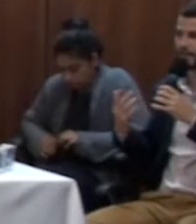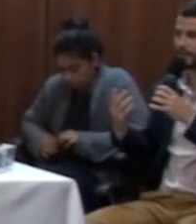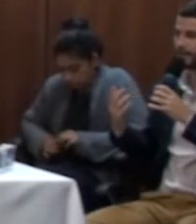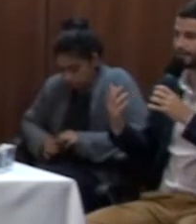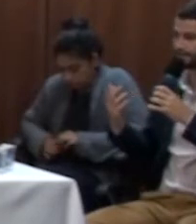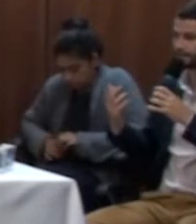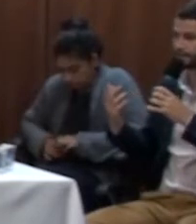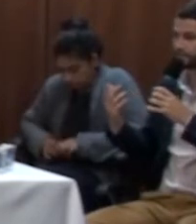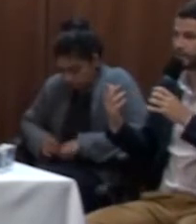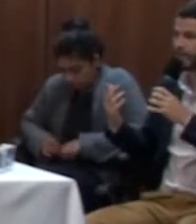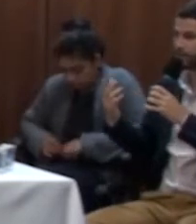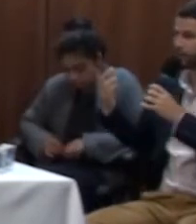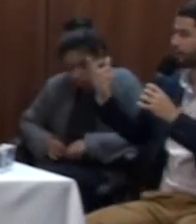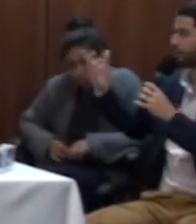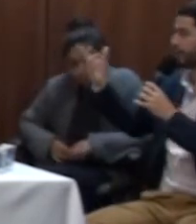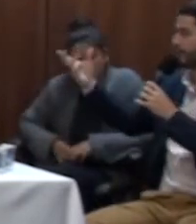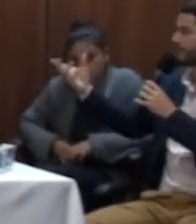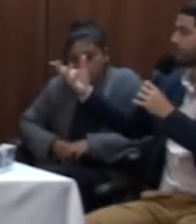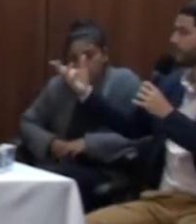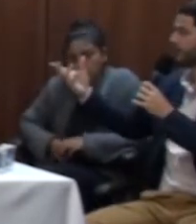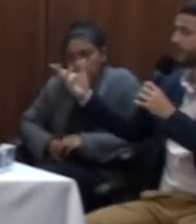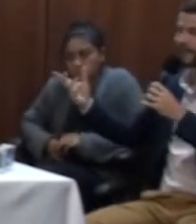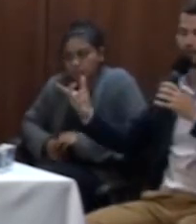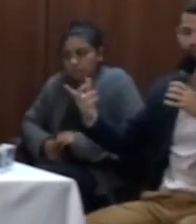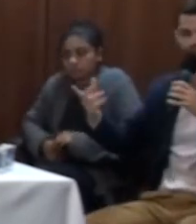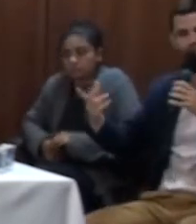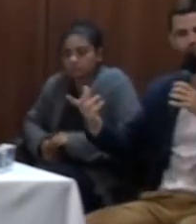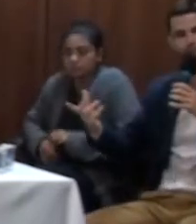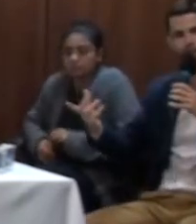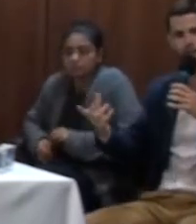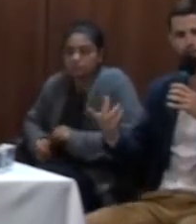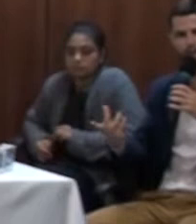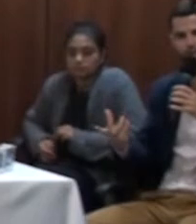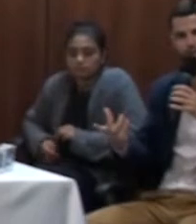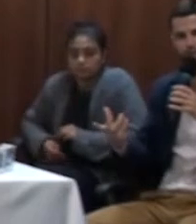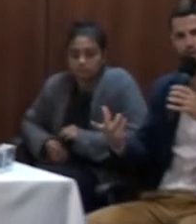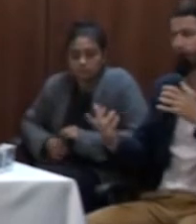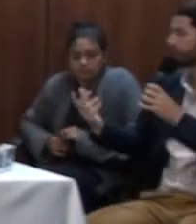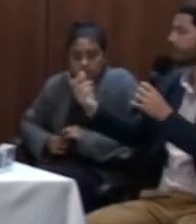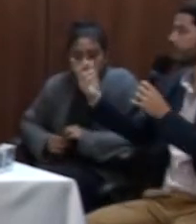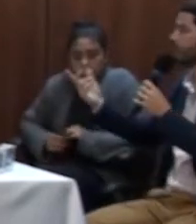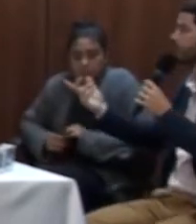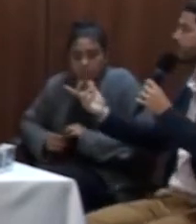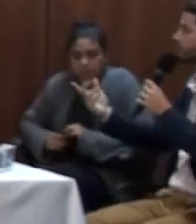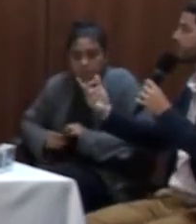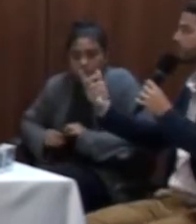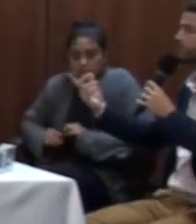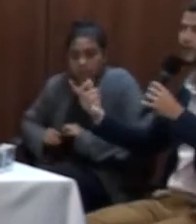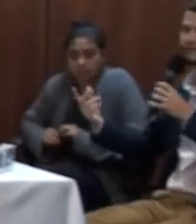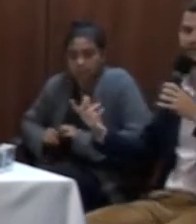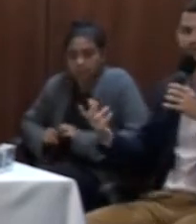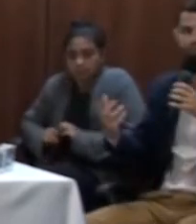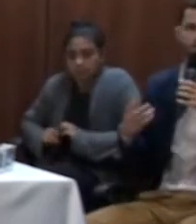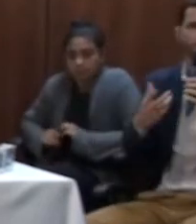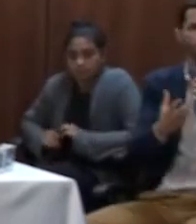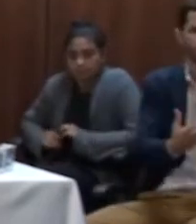Mas a gente tem esse comitê ligado do ponto de vista formal, por uma resolução, à Coordenadoria de Controle de